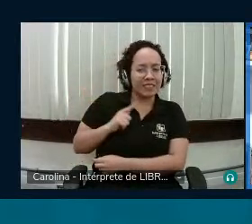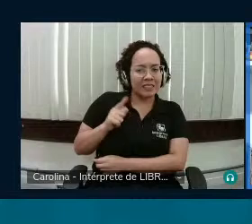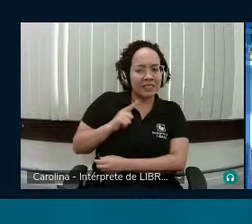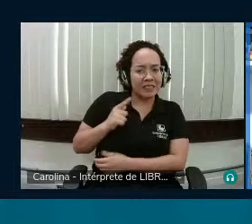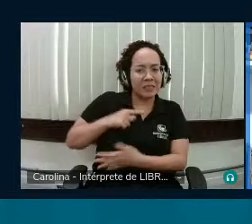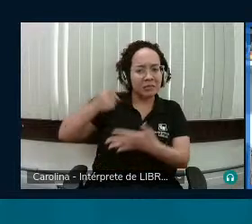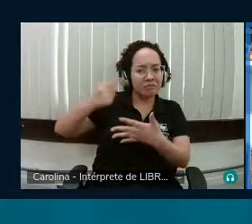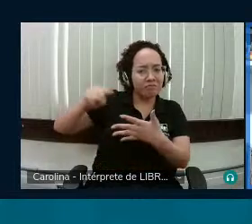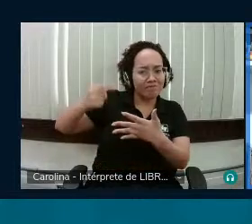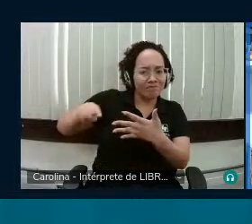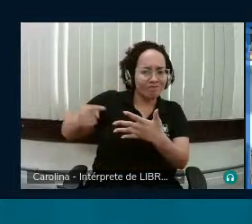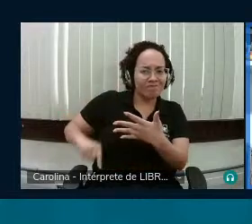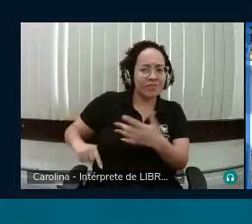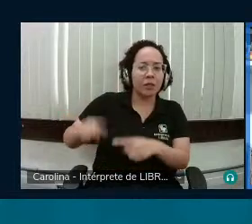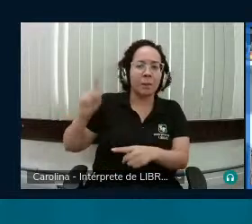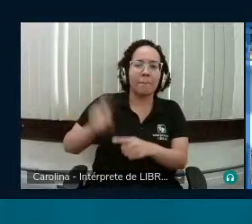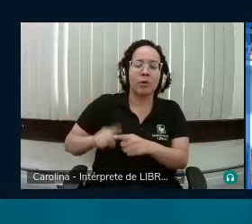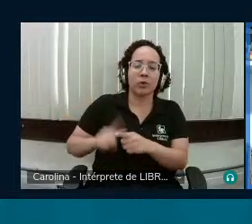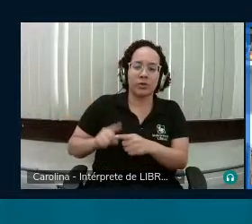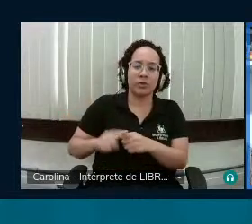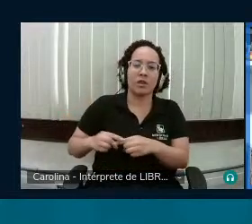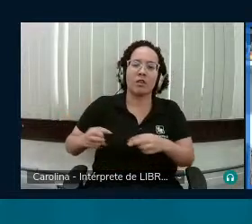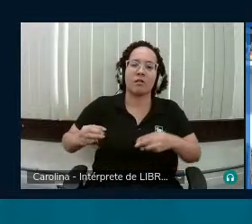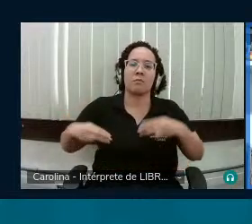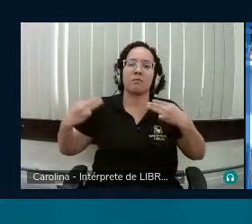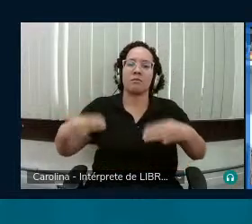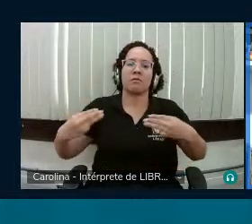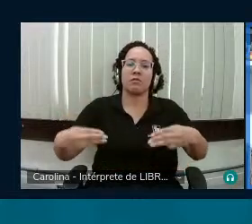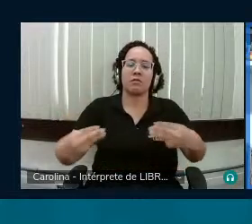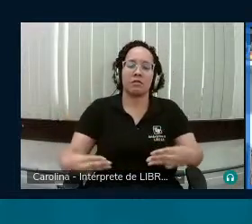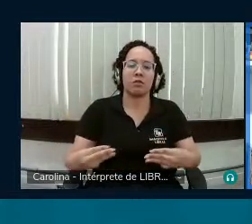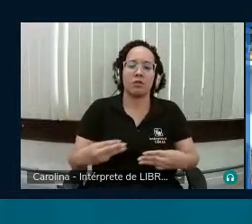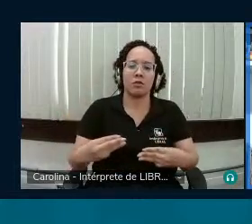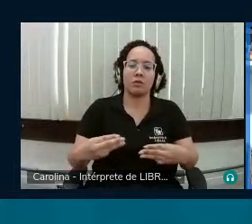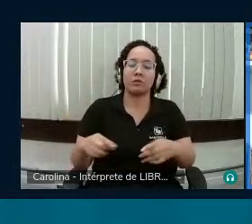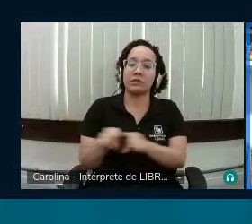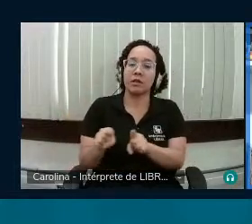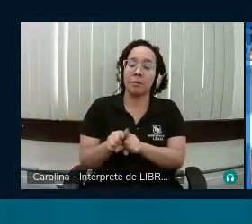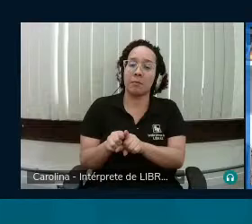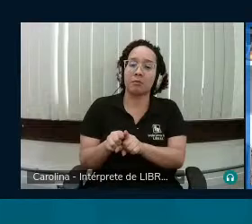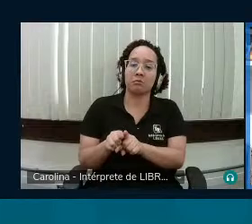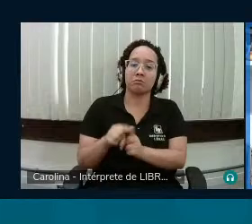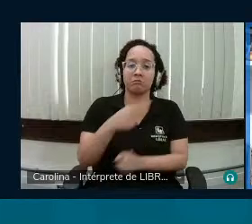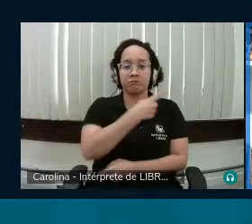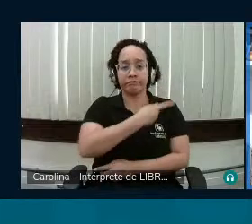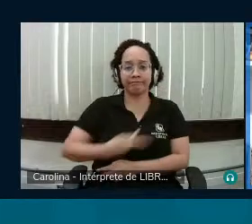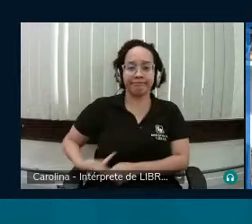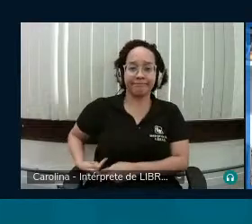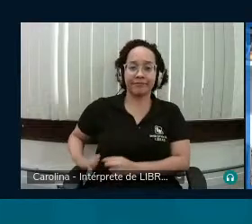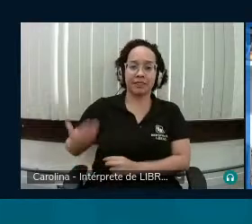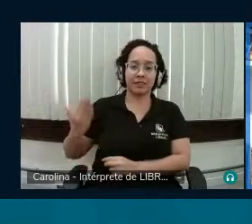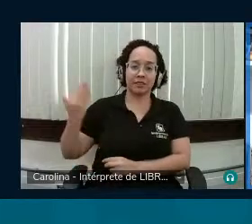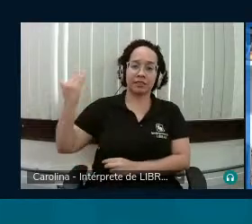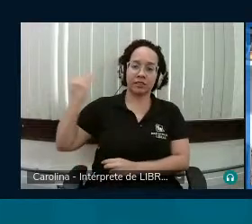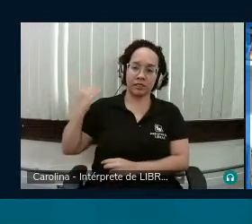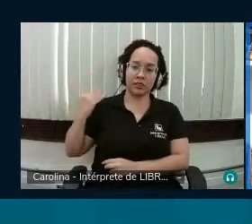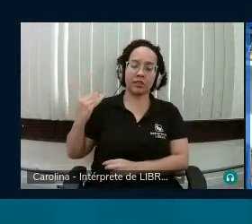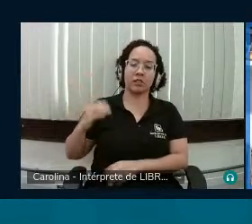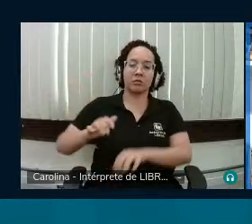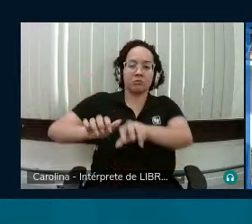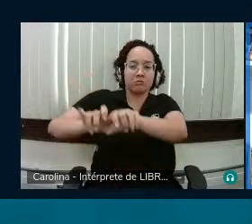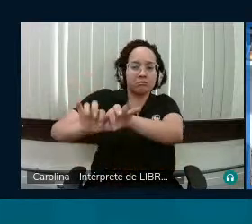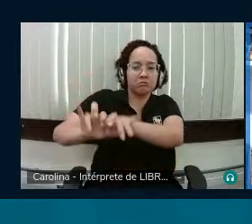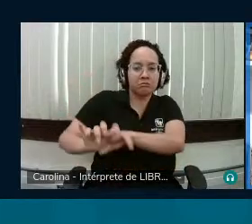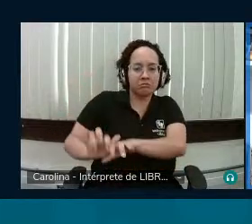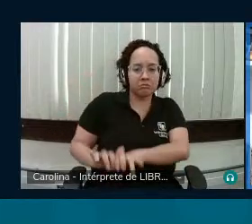que o ministro Gustavo Capanema, né, então presidente Getúlio Vargas, o que ele escreve nessa exposição de